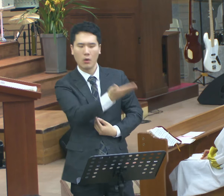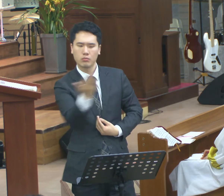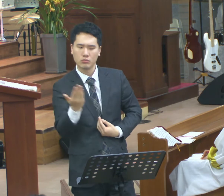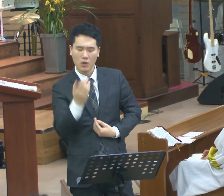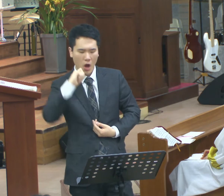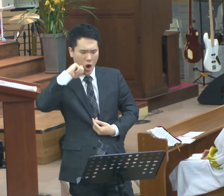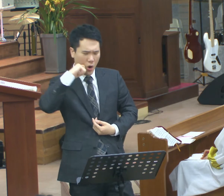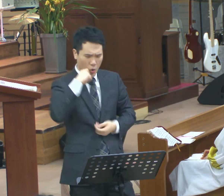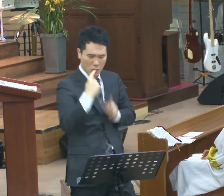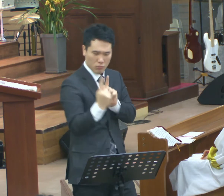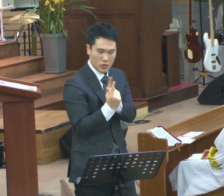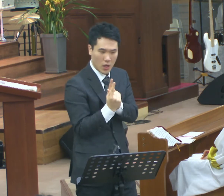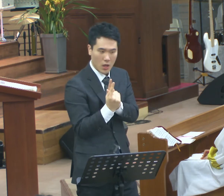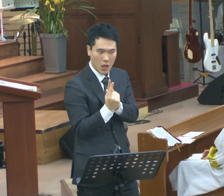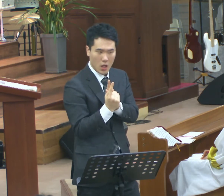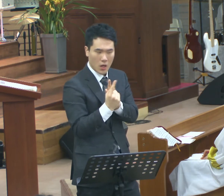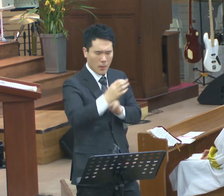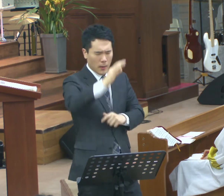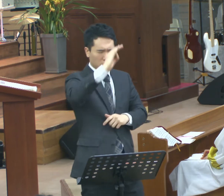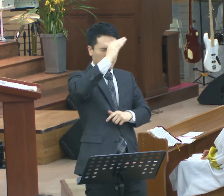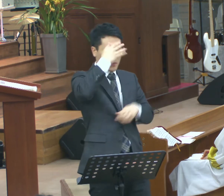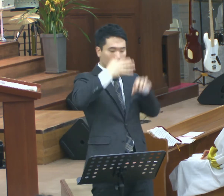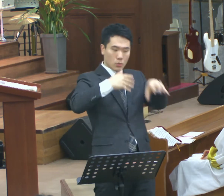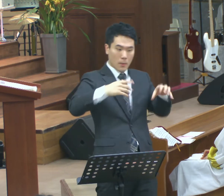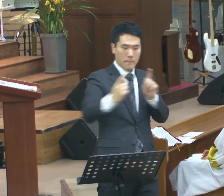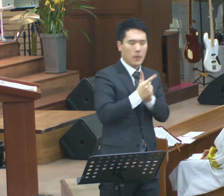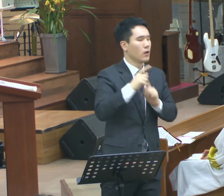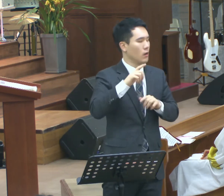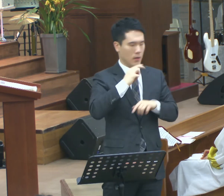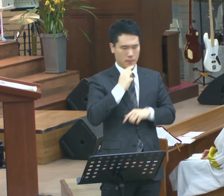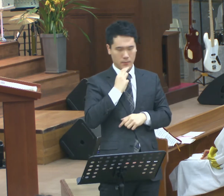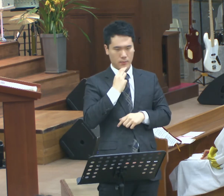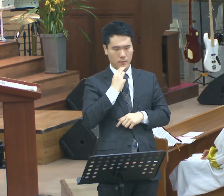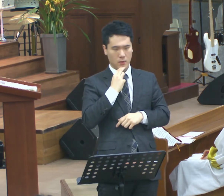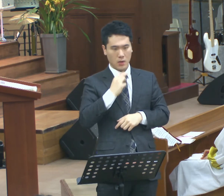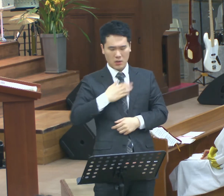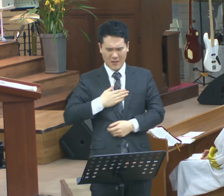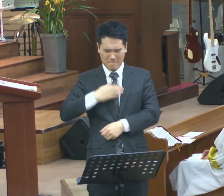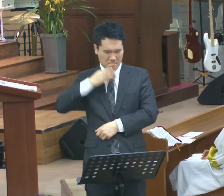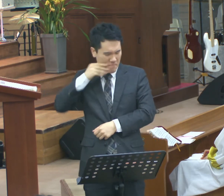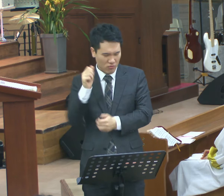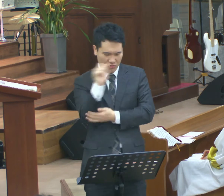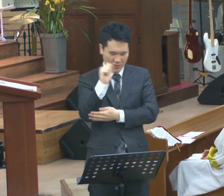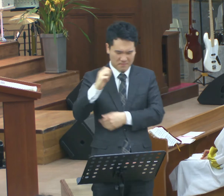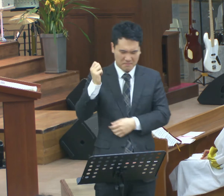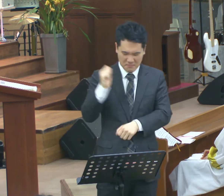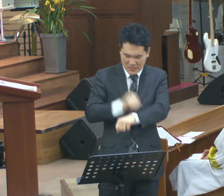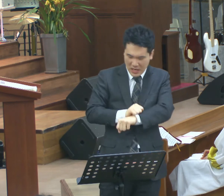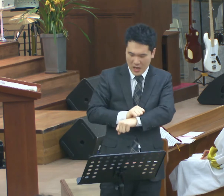데서 오지 않아요. 운전을 너무 잘하는 분들이 갑자기 운전하다가 어려움을 당해요.